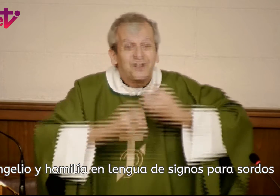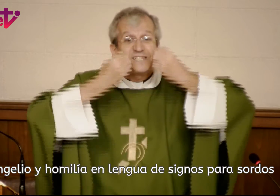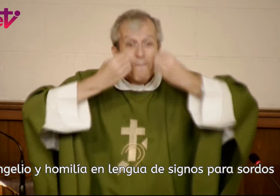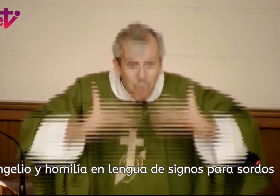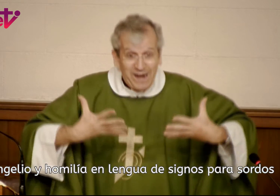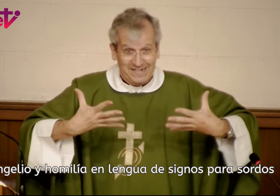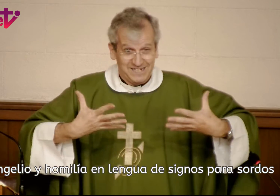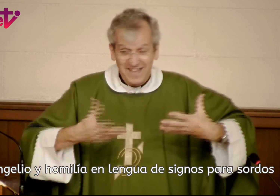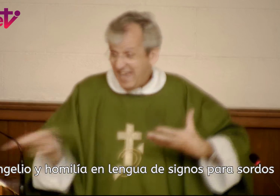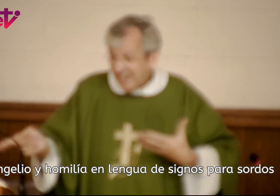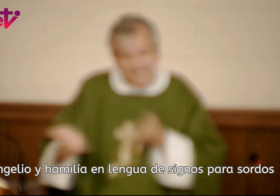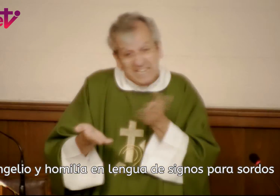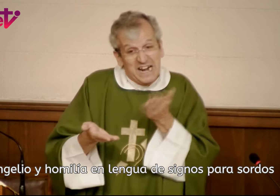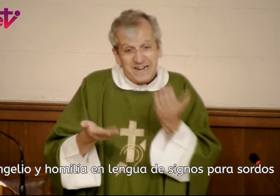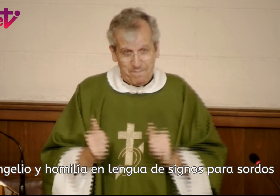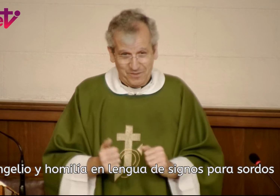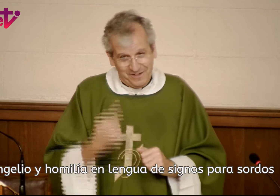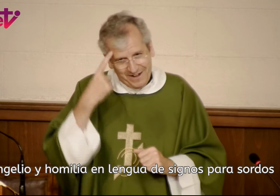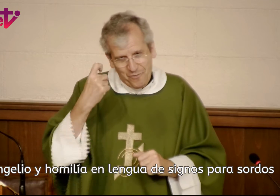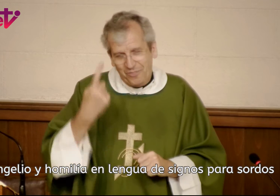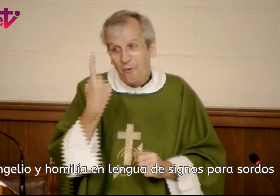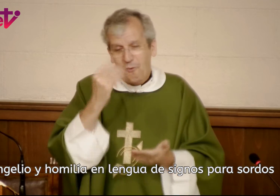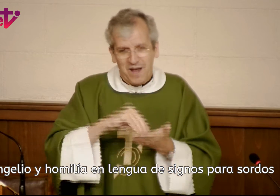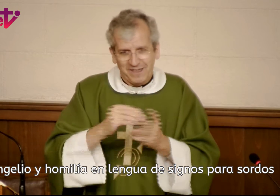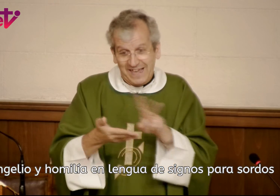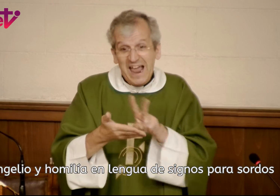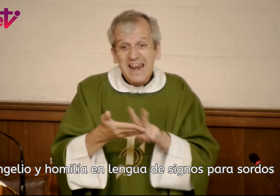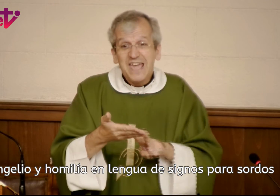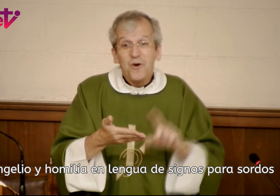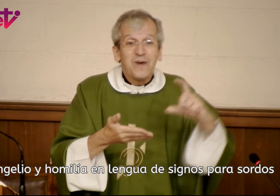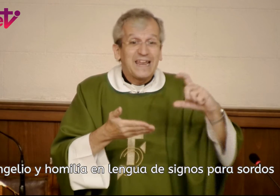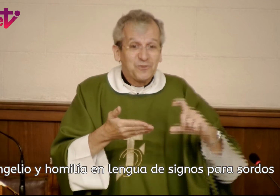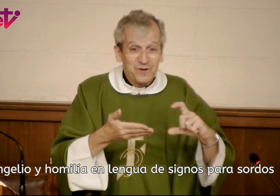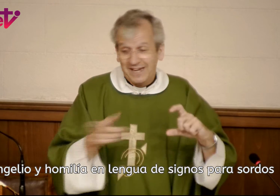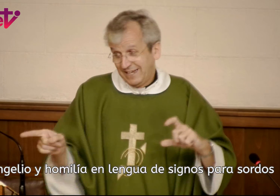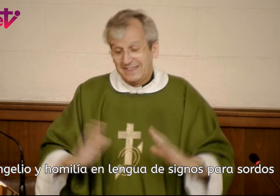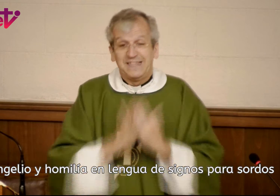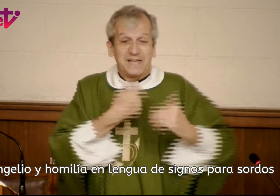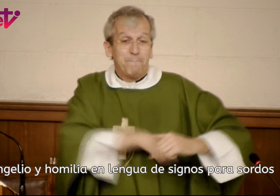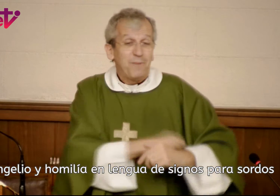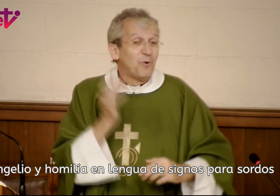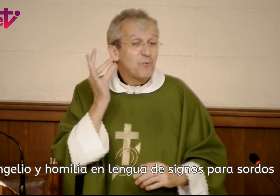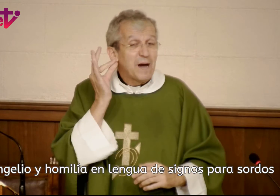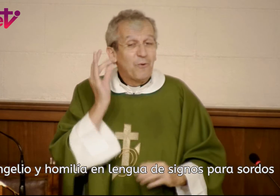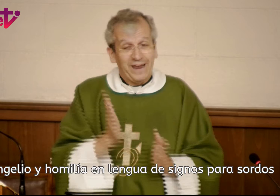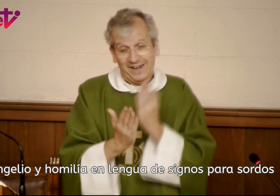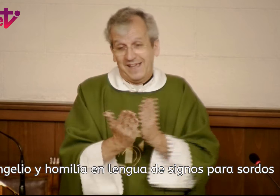acciones buenas. Estas, rápido, recuerdo una vez que leyó una lectura de San Pablo, una mujer en